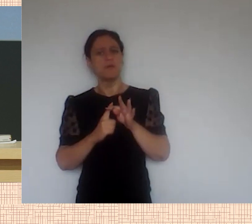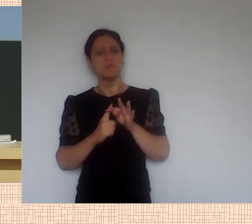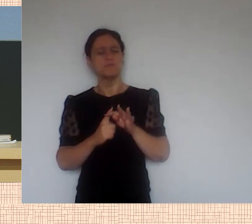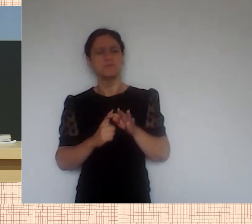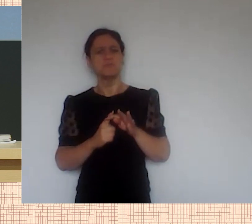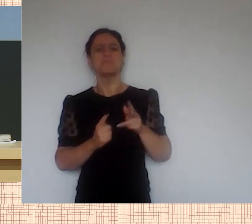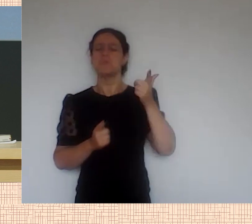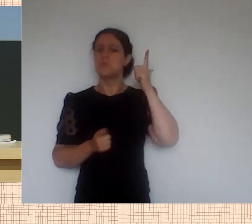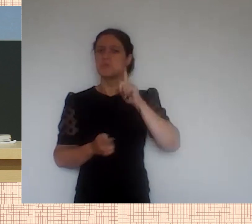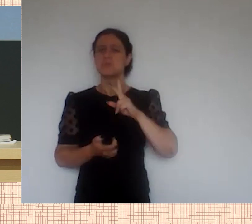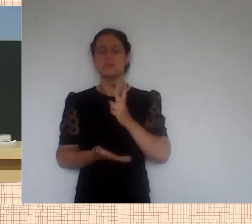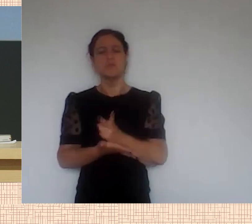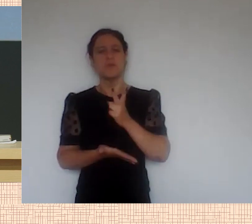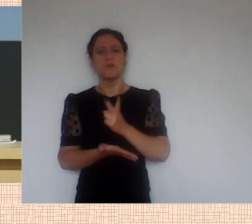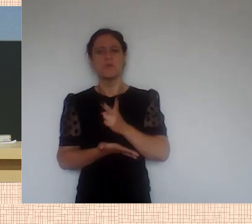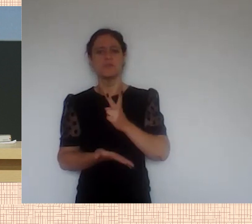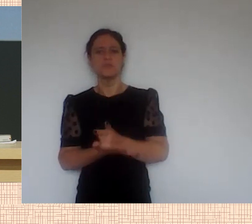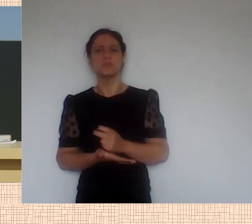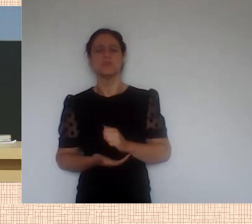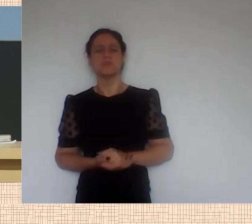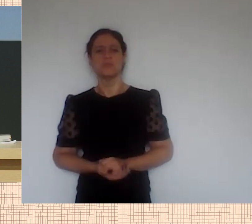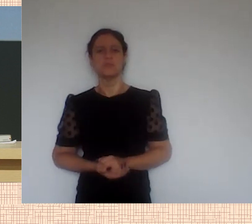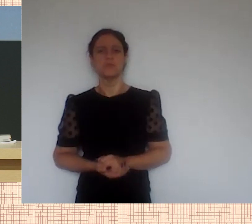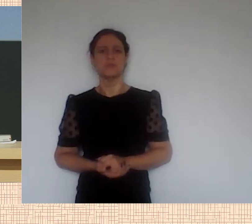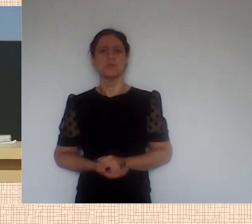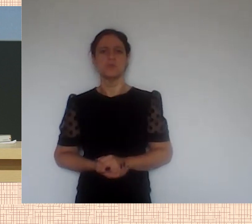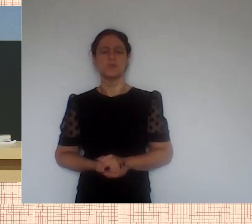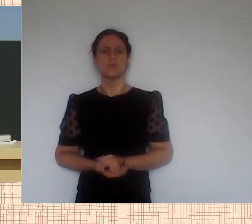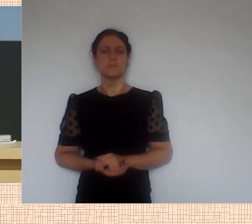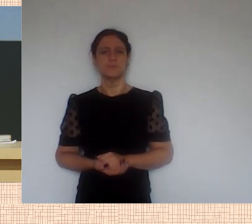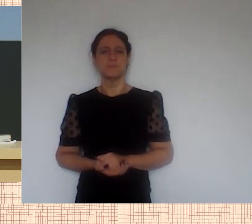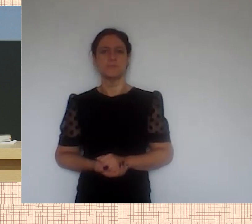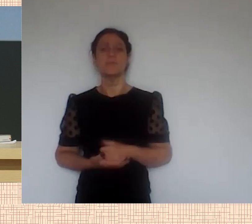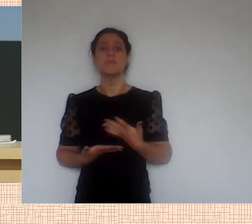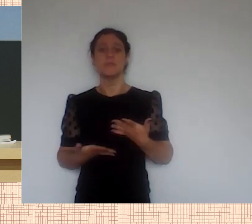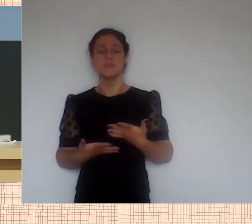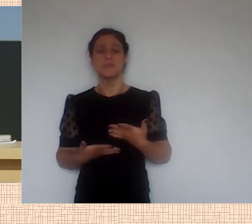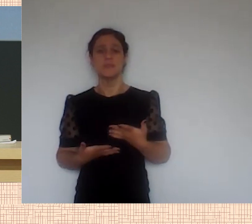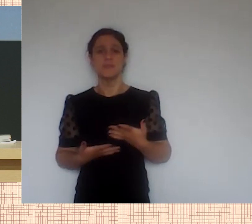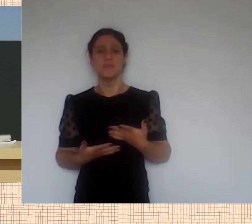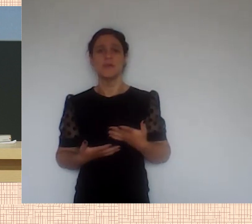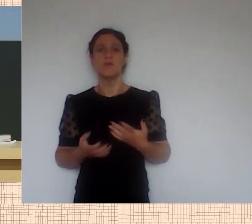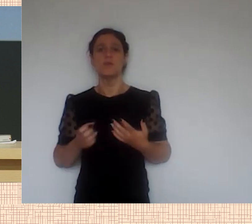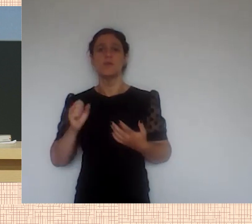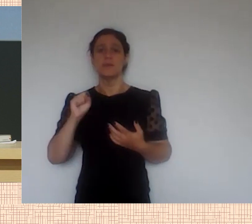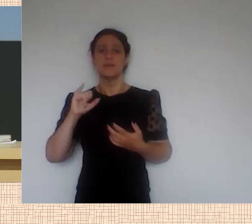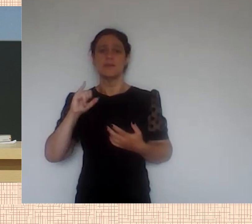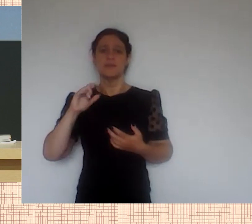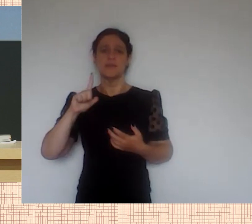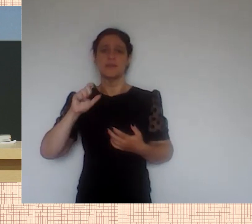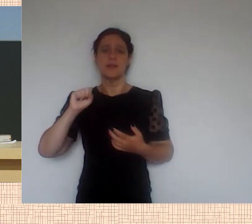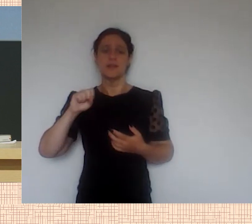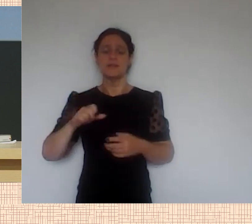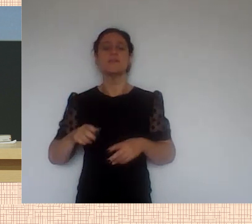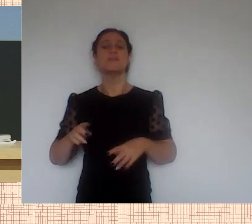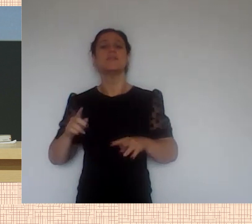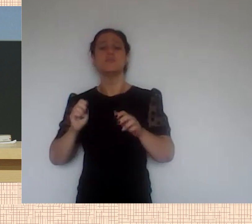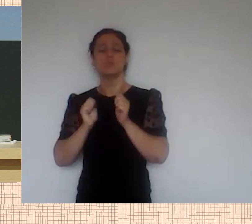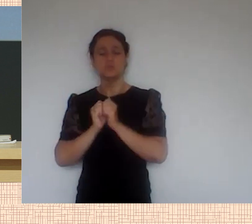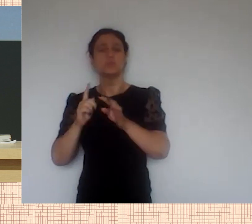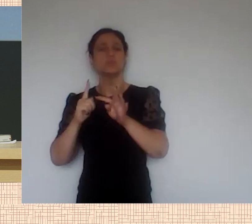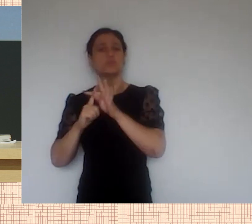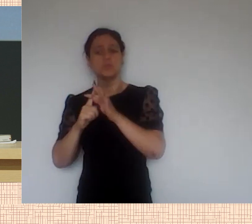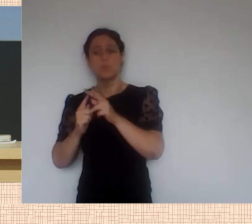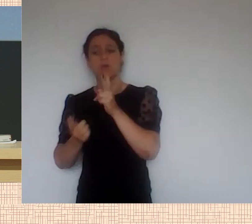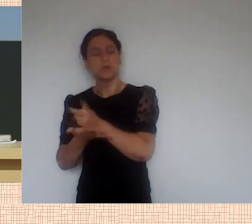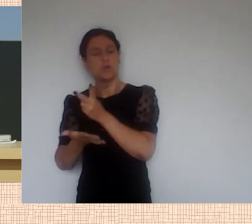ali, continuando na luta, Silas e Timóteo. Paulo foi para Atenas, mas eles continuaram, e Timóteo